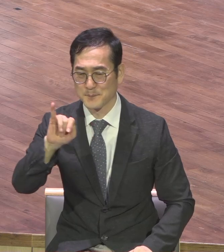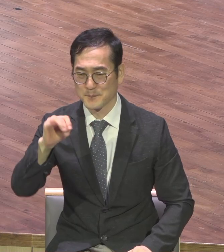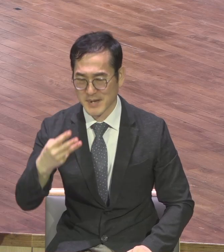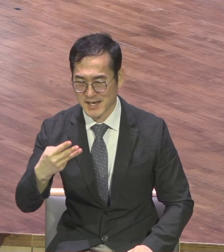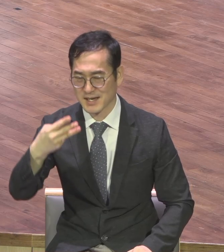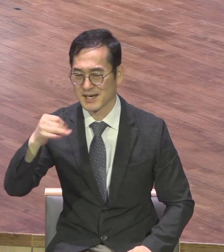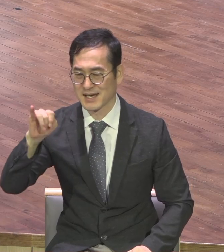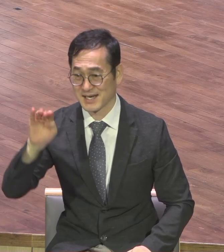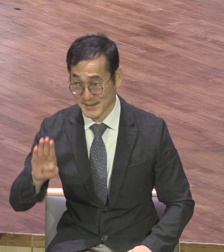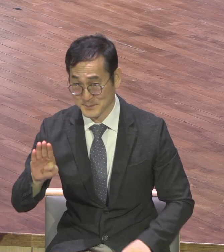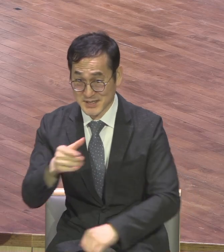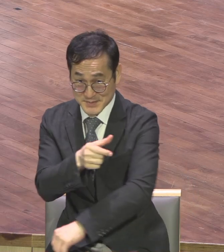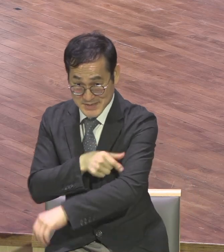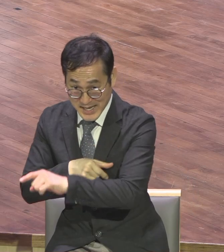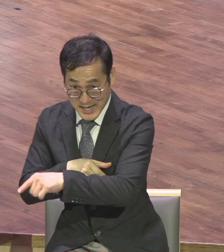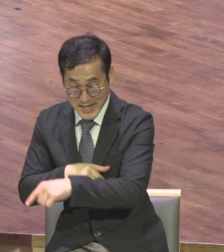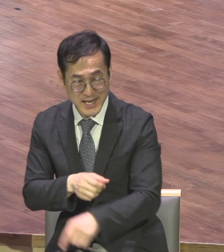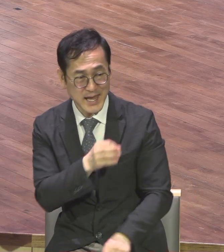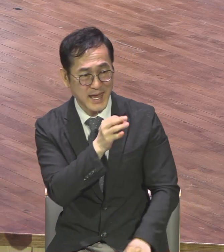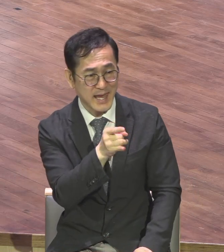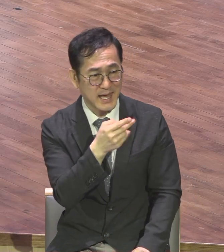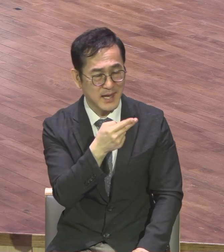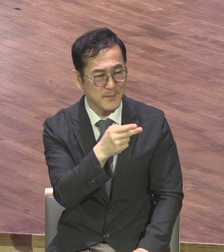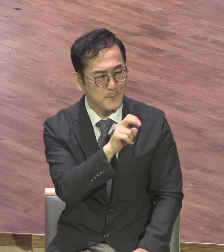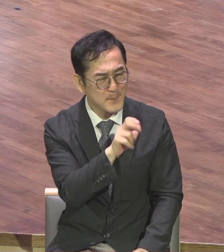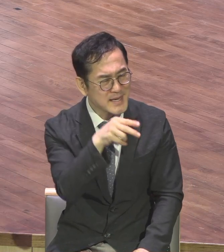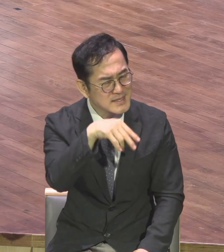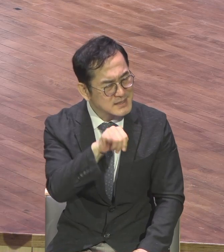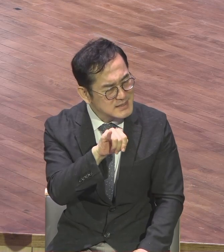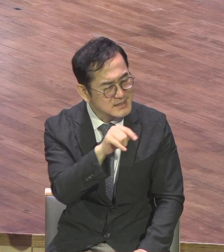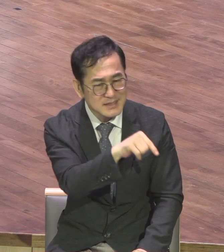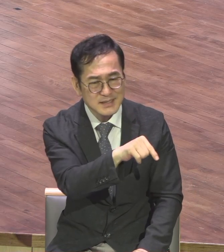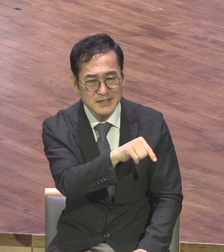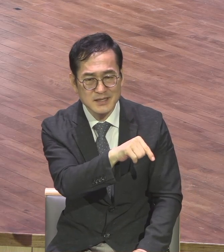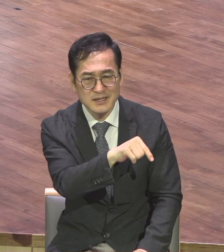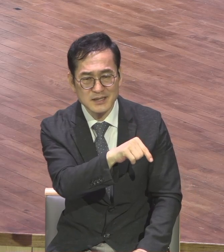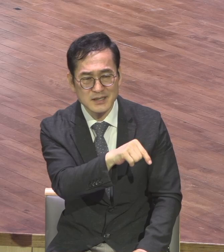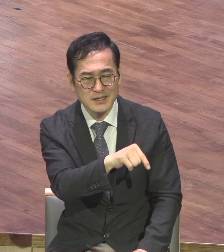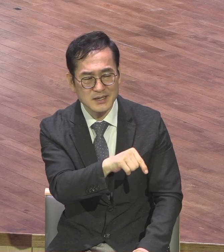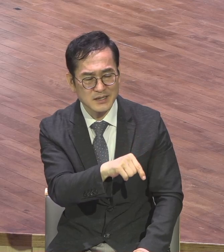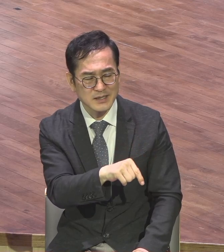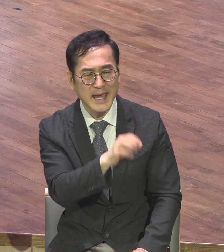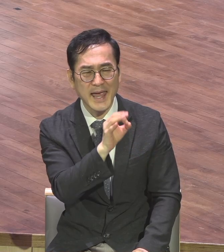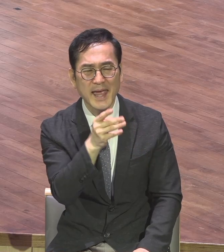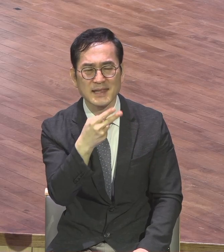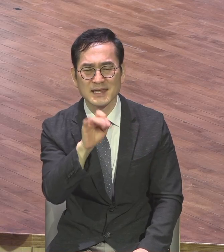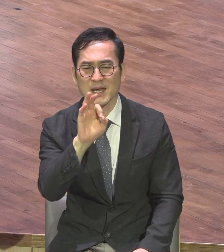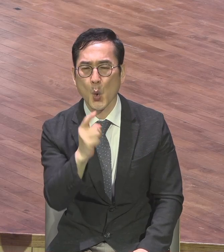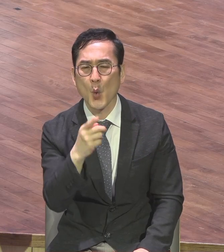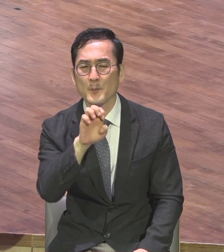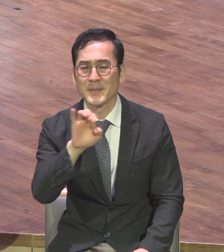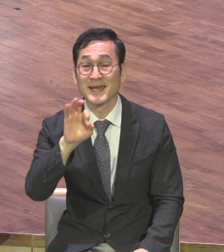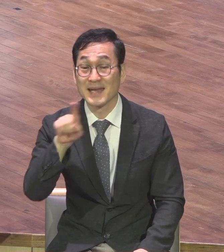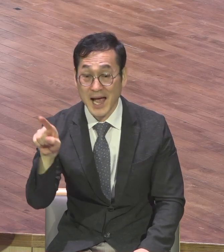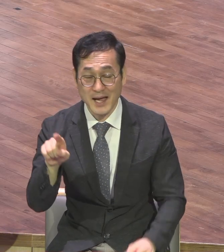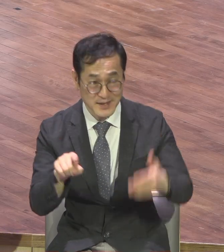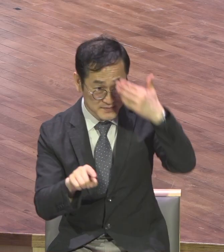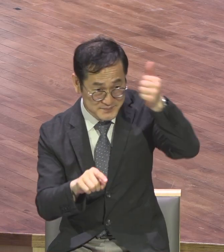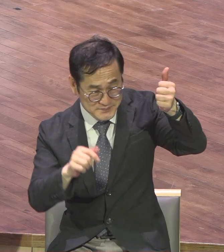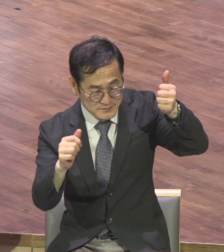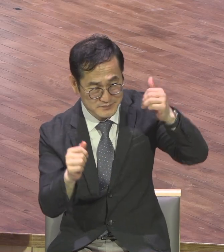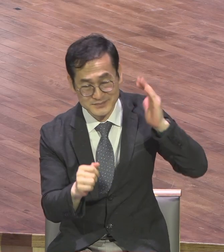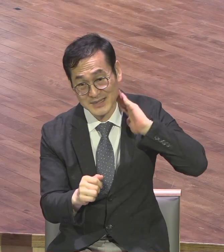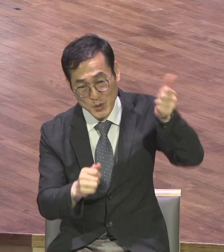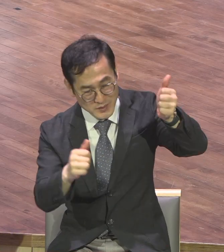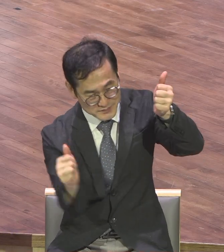빌립 집사가 에디오피아 네시라는 사람이 장관이지요. 예루살렘 들렸다가 지금 에디오피아 가는데 이